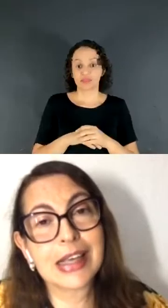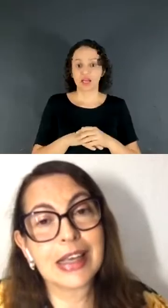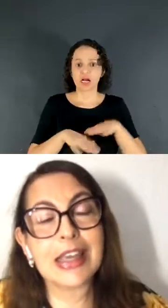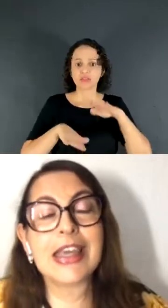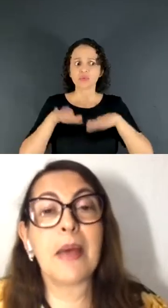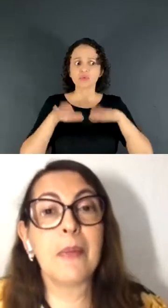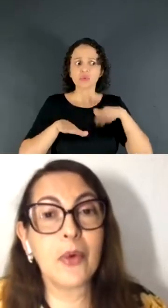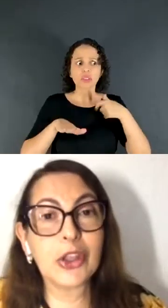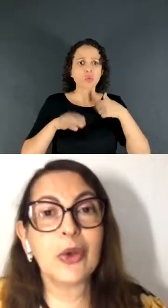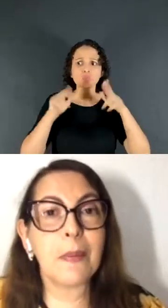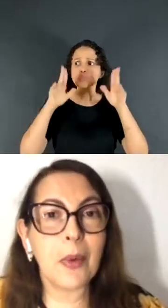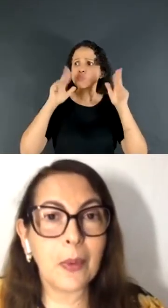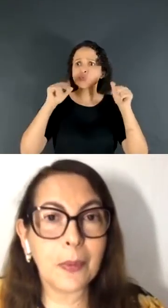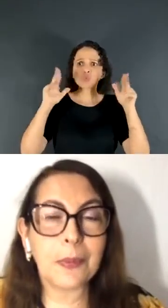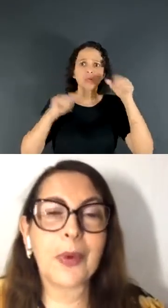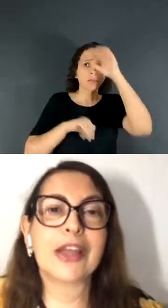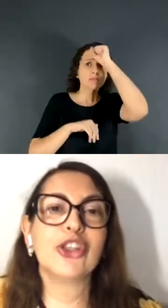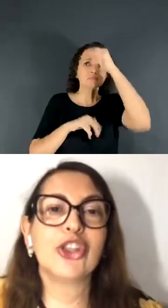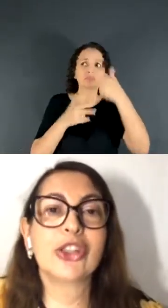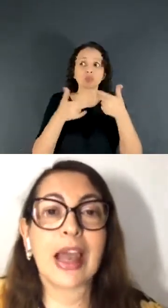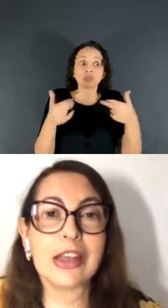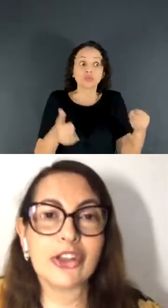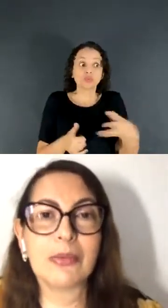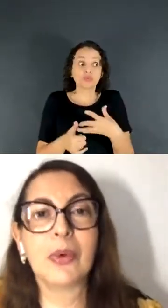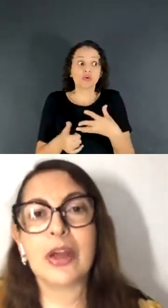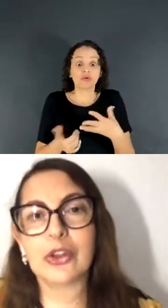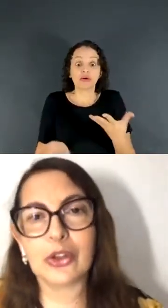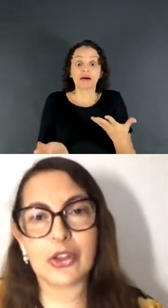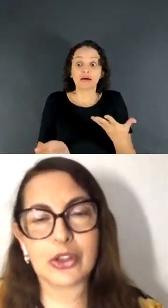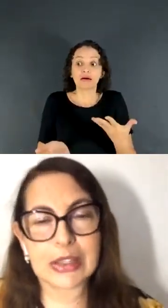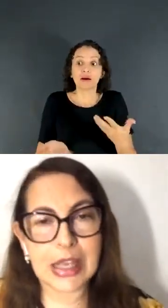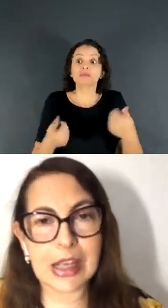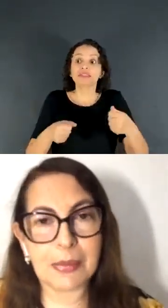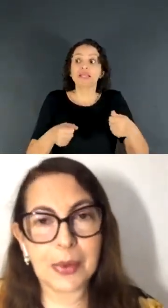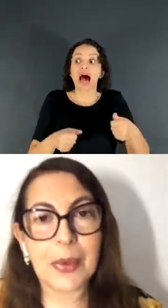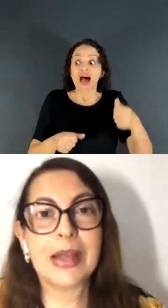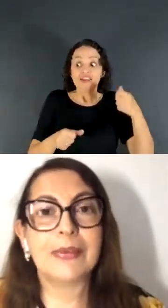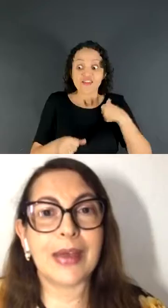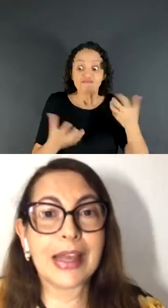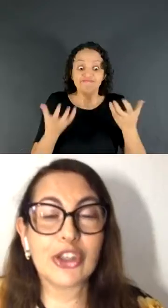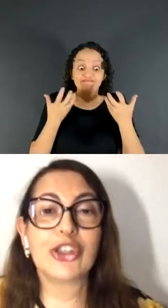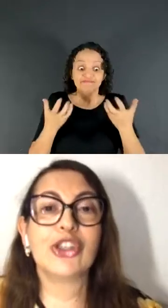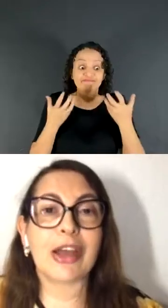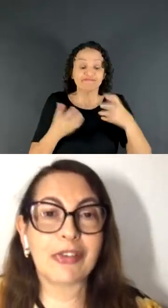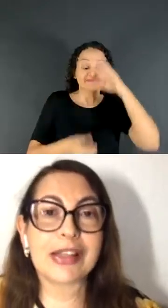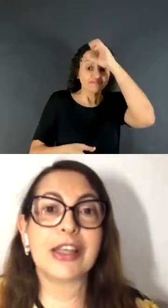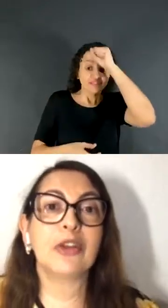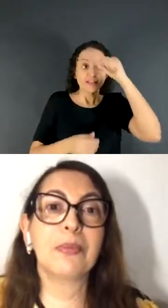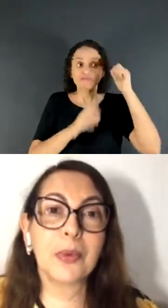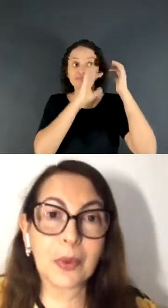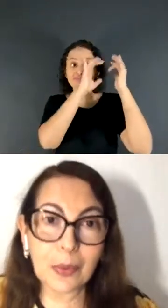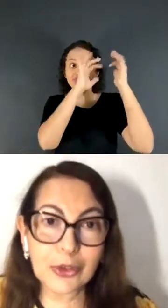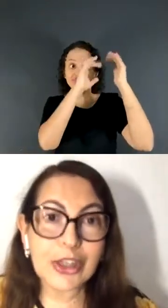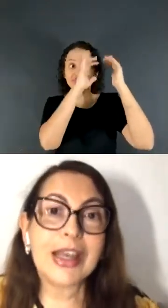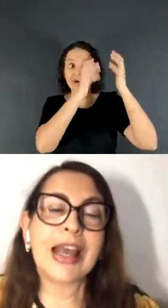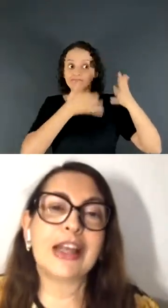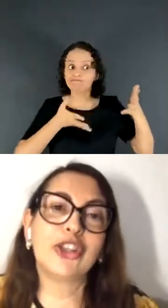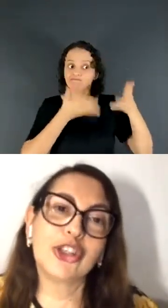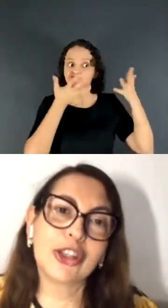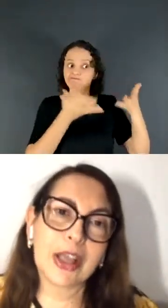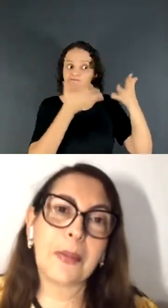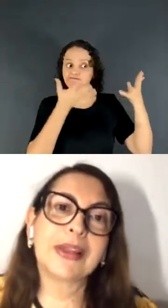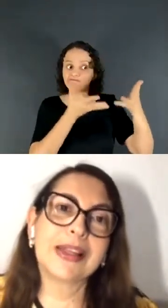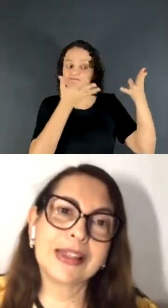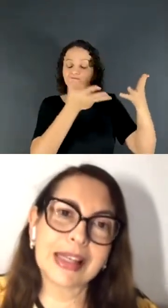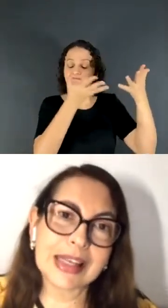antes. E que é muito bom, porque a gente está estimulando o nosso cérebro, né? A gente está fazendo por onde a